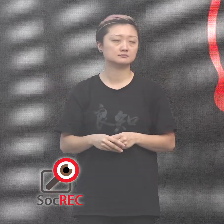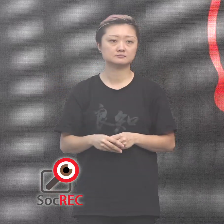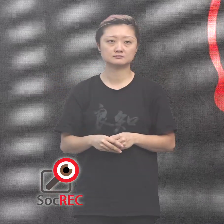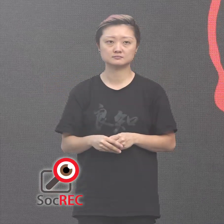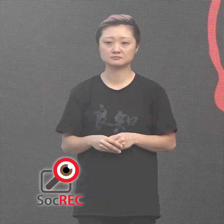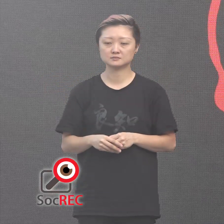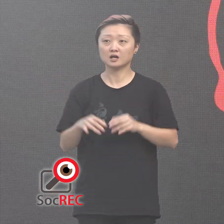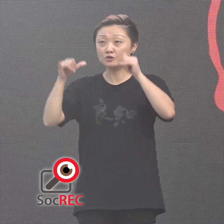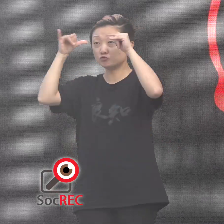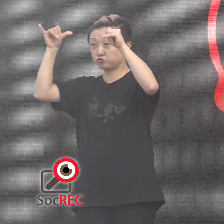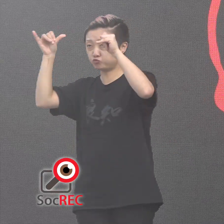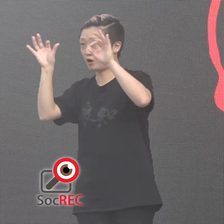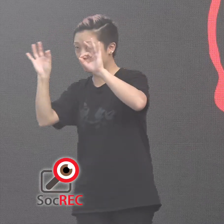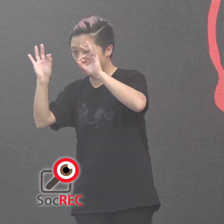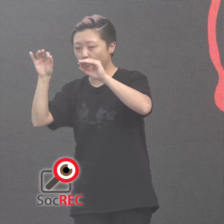没有暴徒，